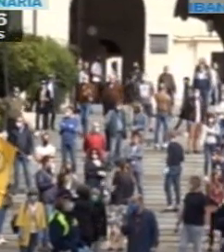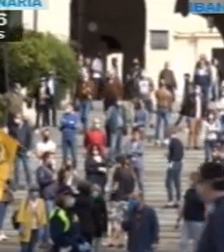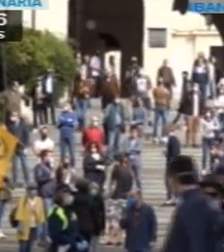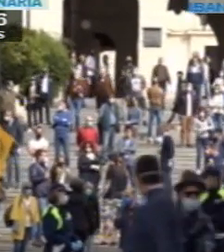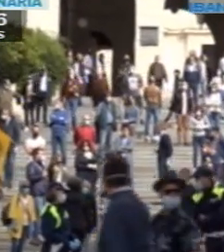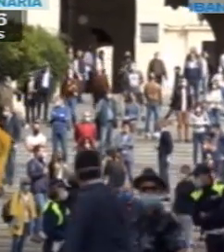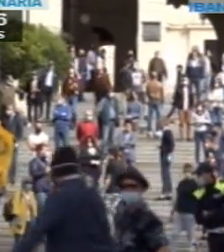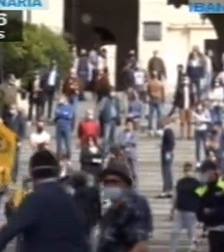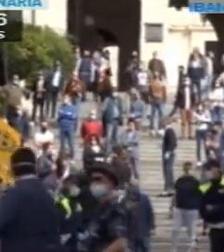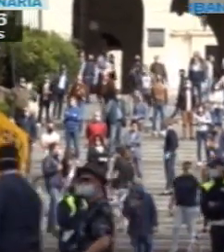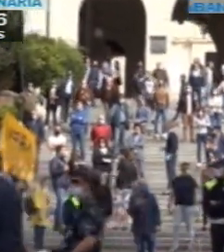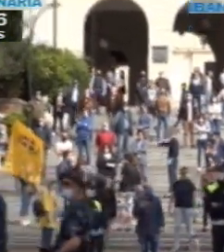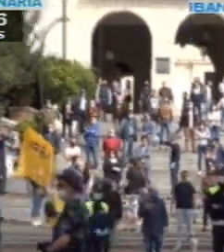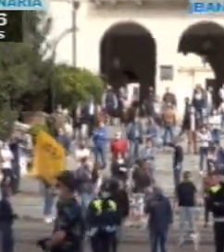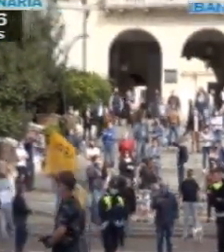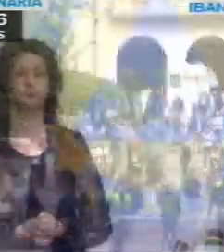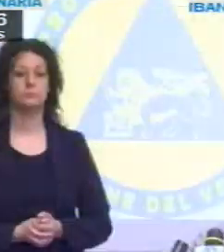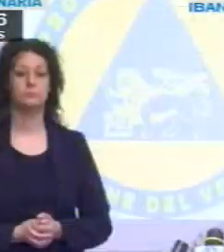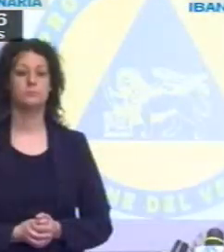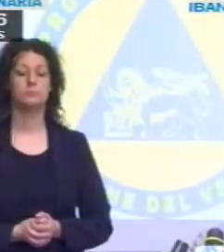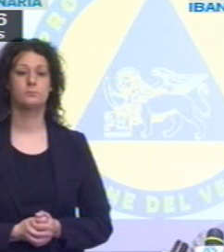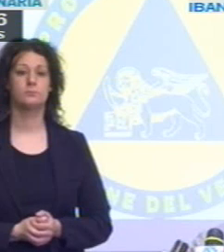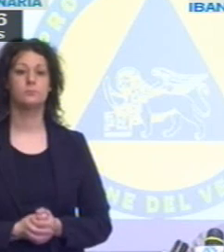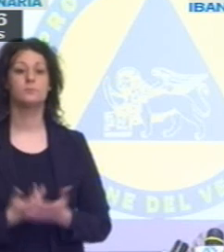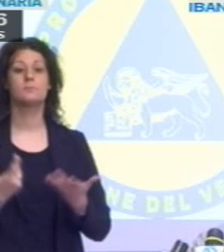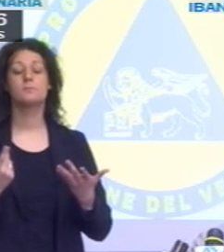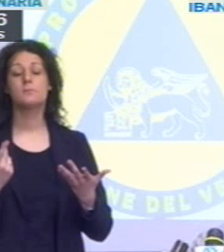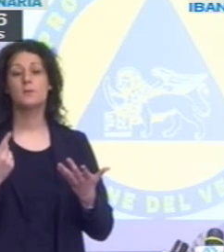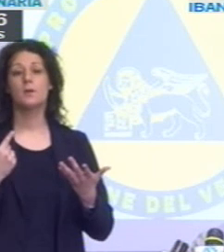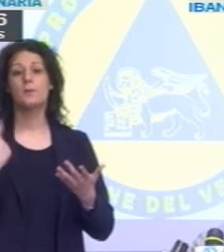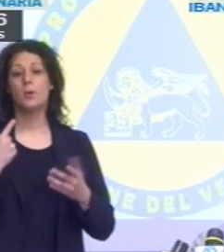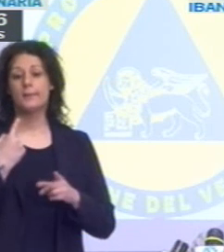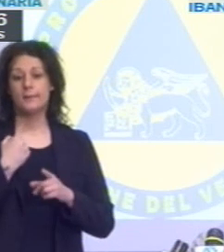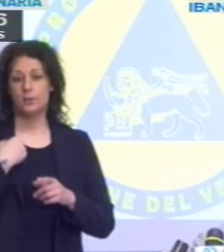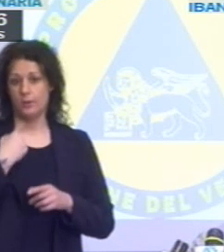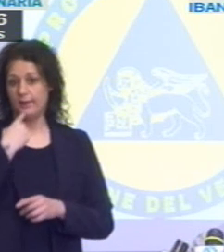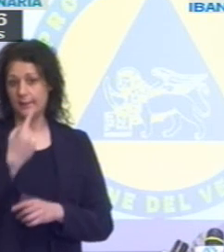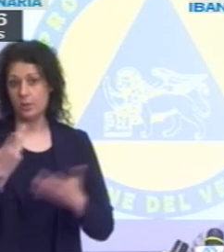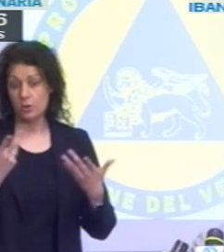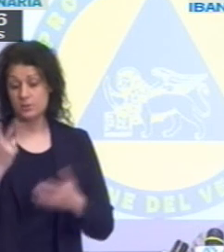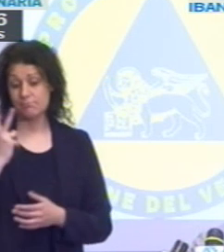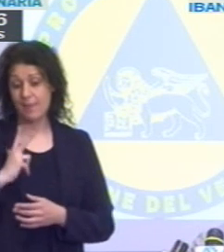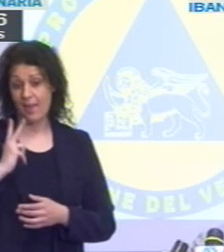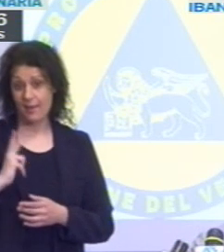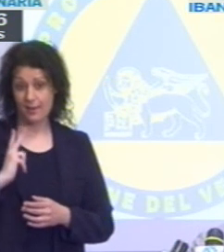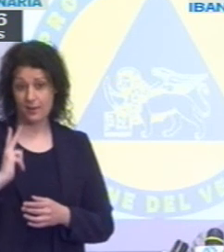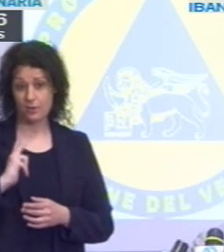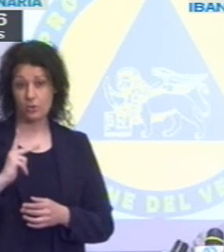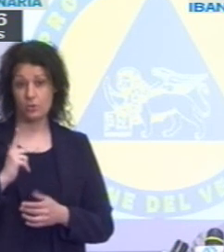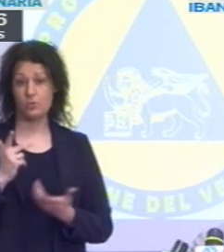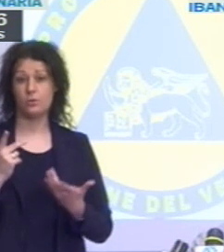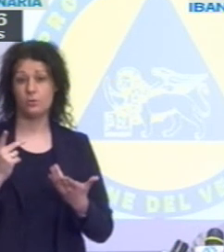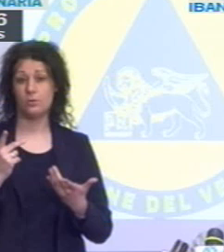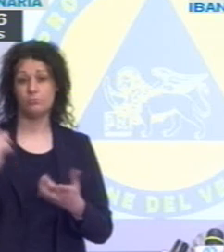mi dicono: ma io voglio aprire, diteci cosa dobbiamo fare. Io spero che la risposta migliore che arrivi a loro sia quella che potremo